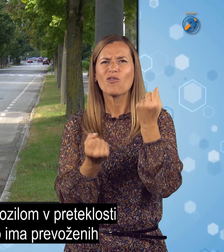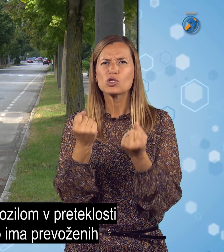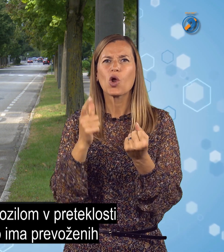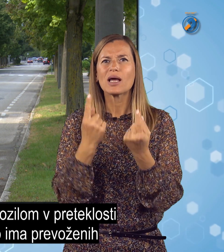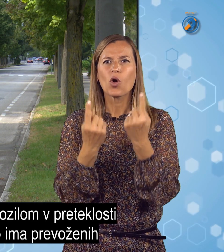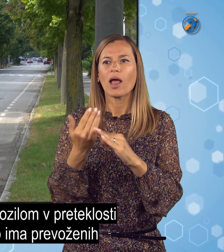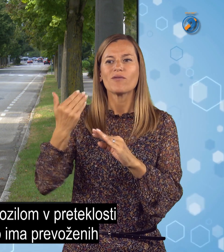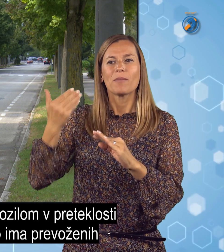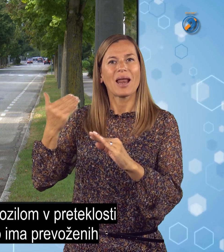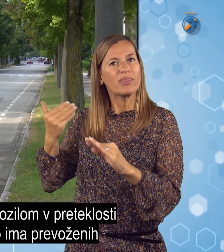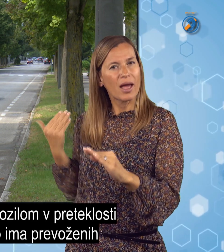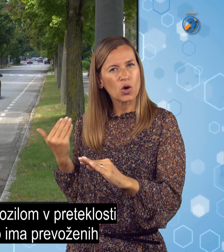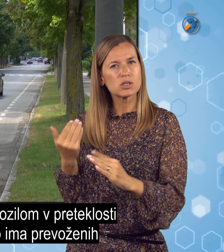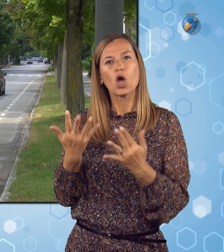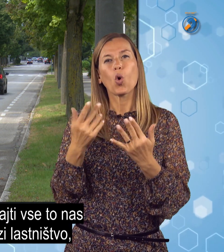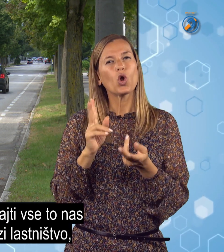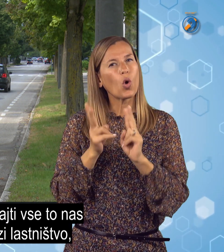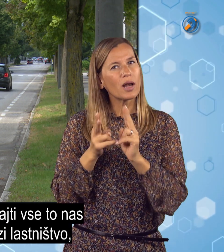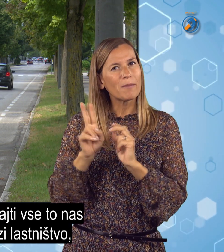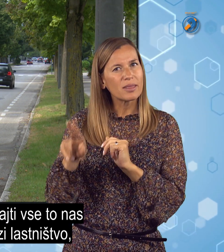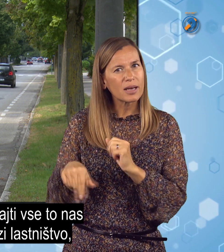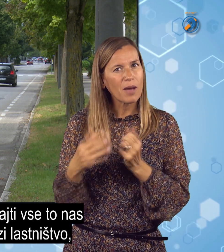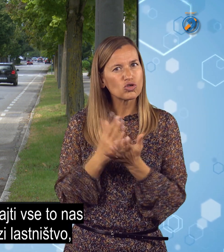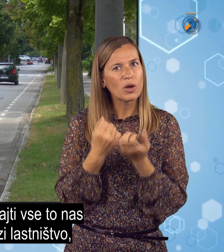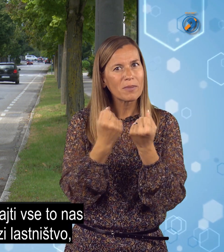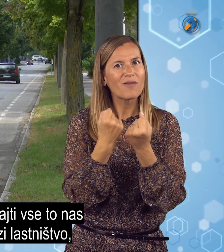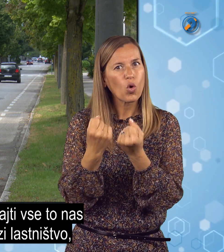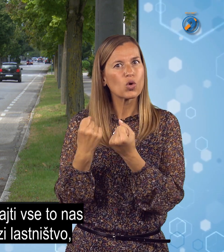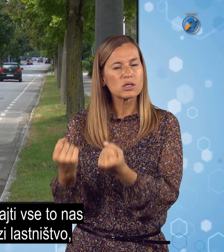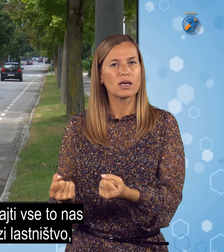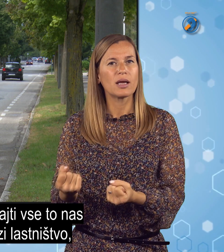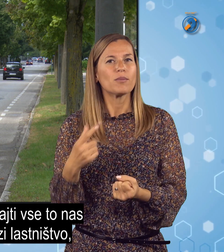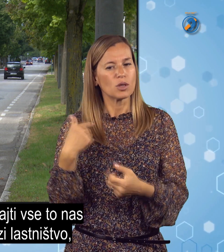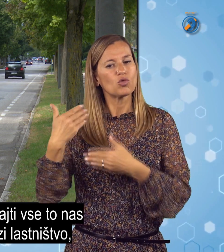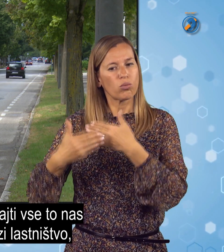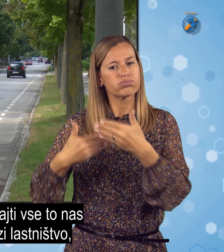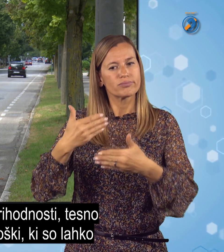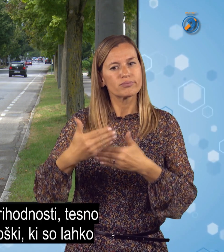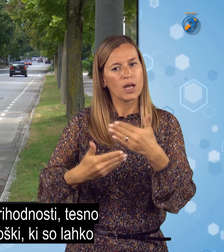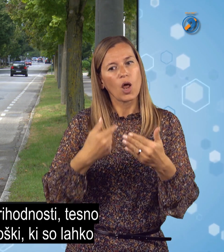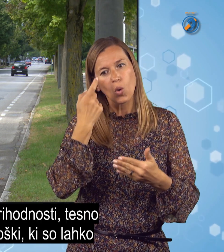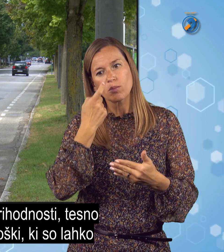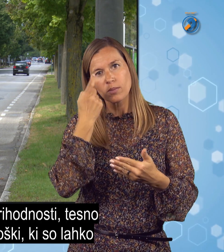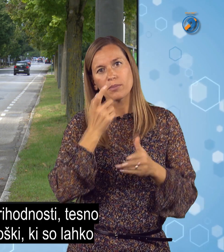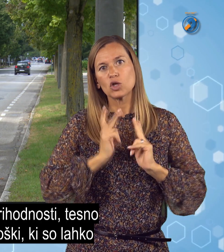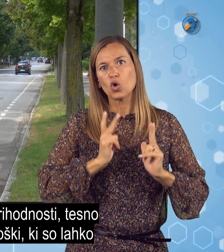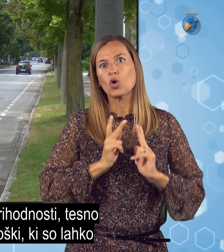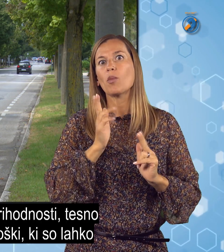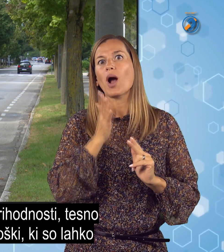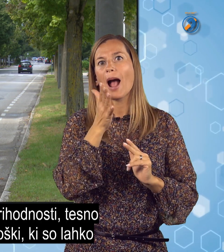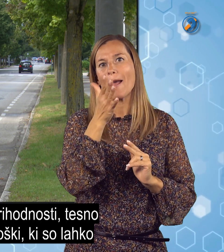v preteklosti dogajalo, koliko prevoženih kilometrov ima, kajti vse to nas potem skozi lastništvo, ki nas čaka v